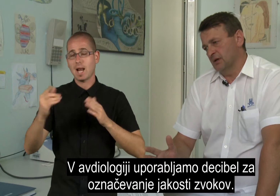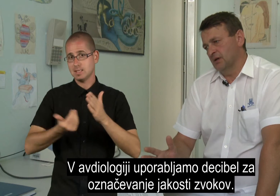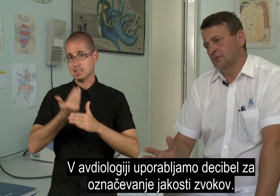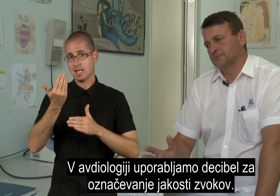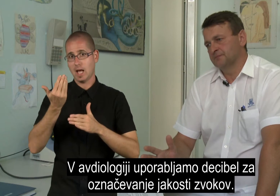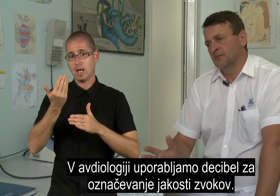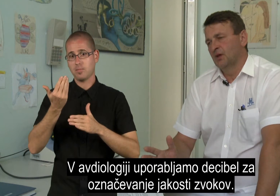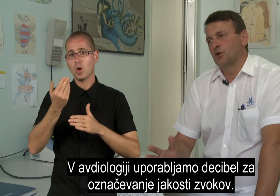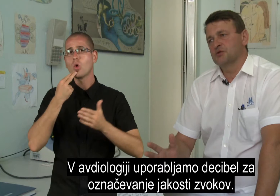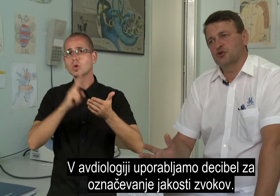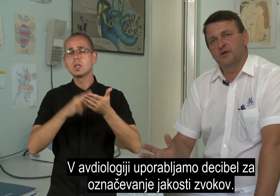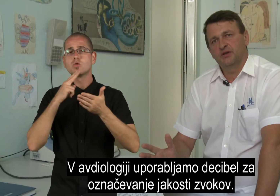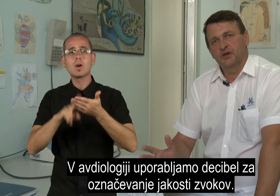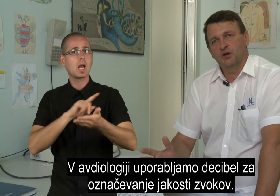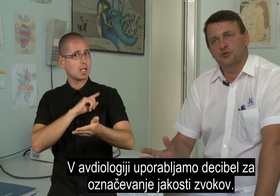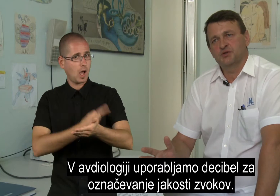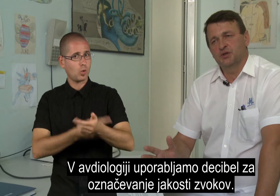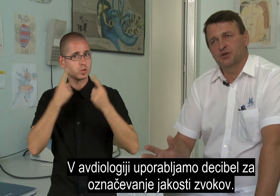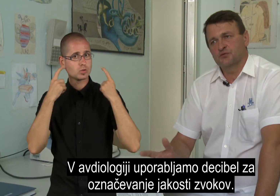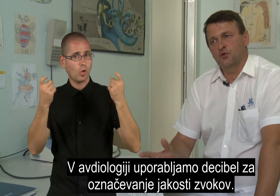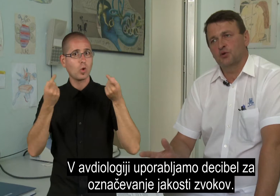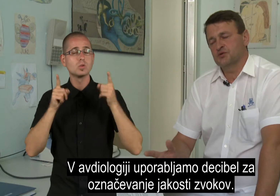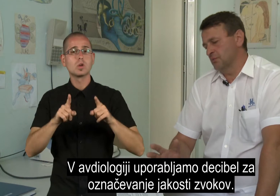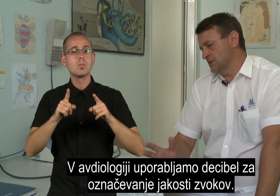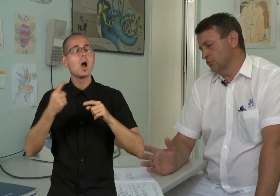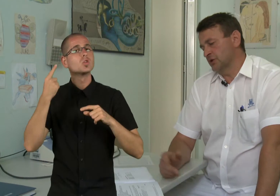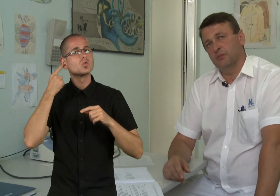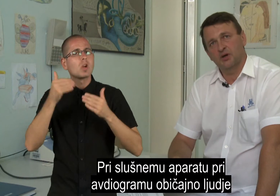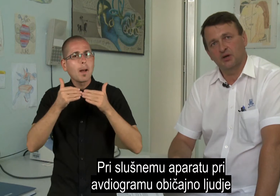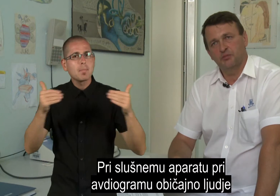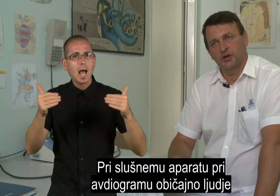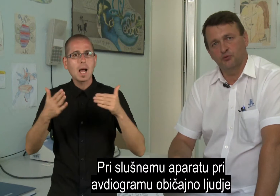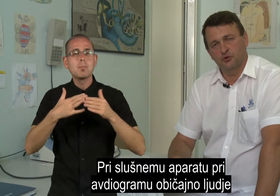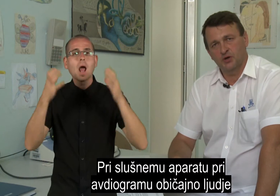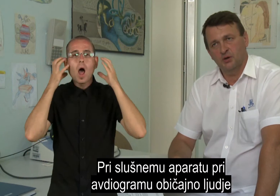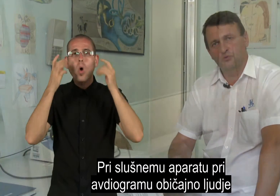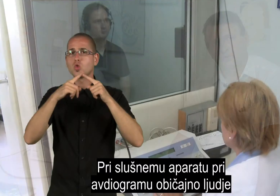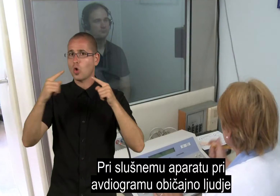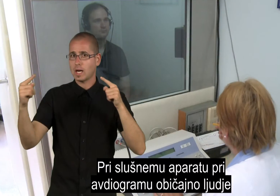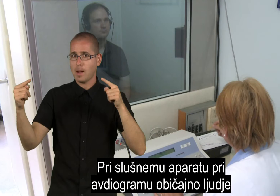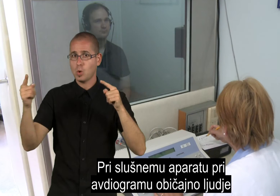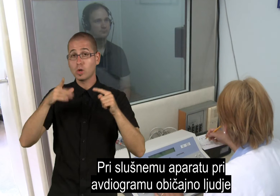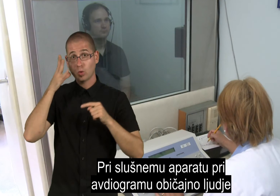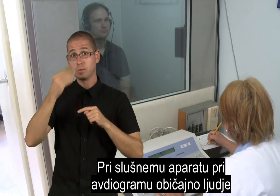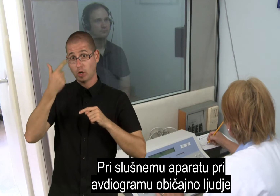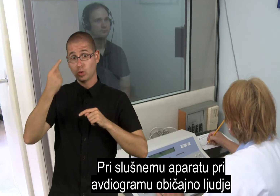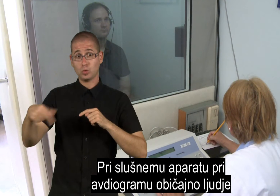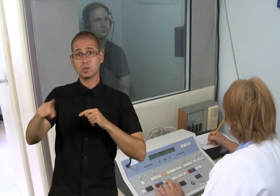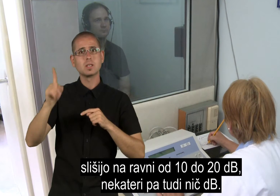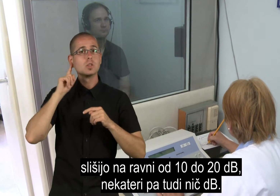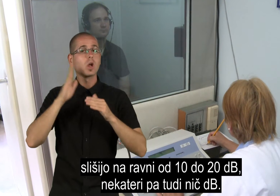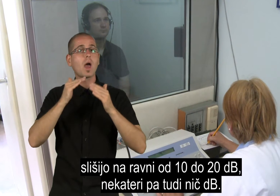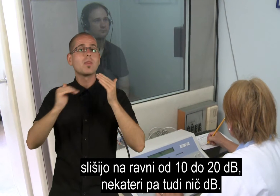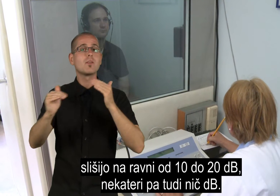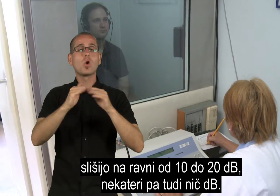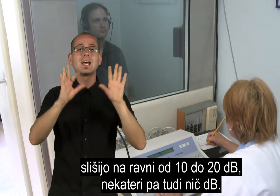za označevanje jakosti zvoka oziroma slušnega praga pri audiogramu in običajno ljudje